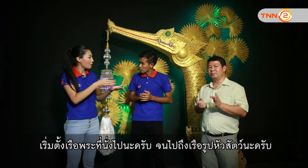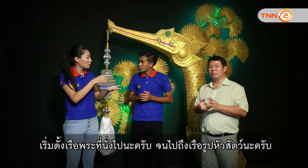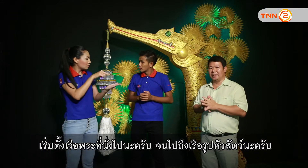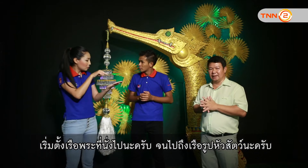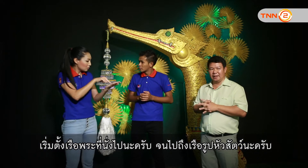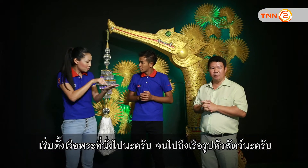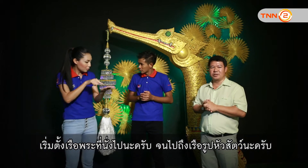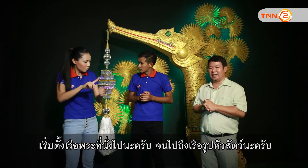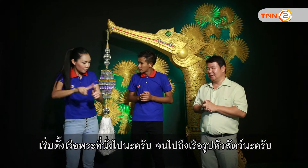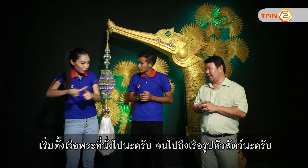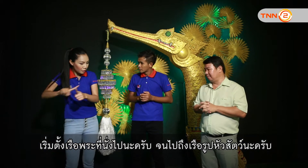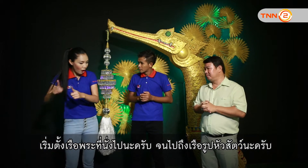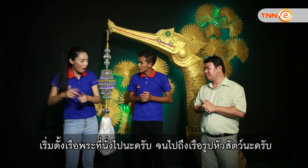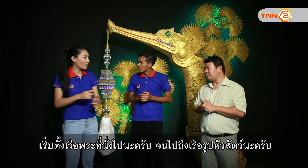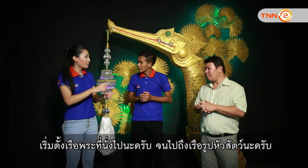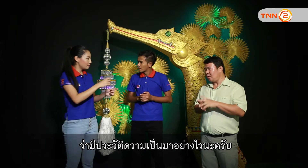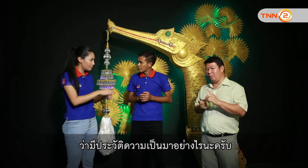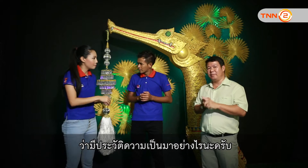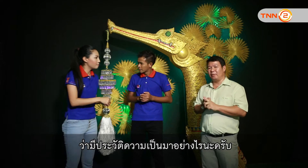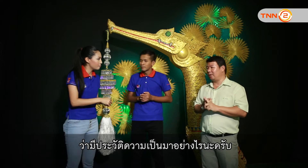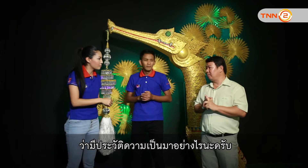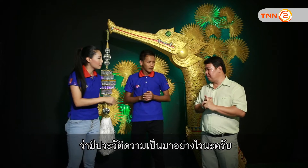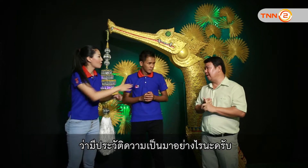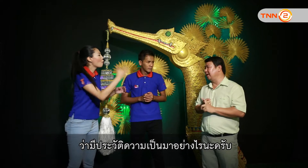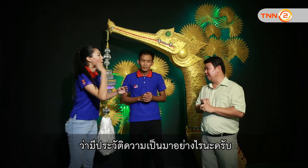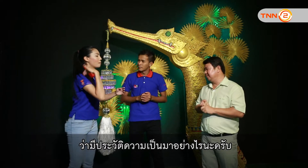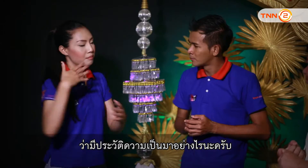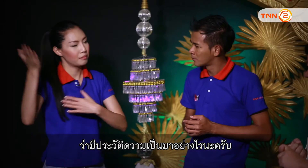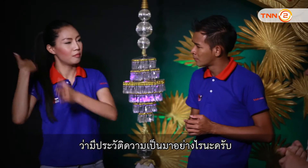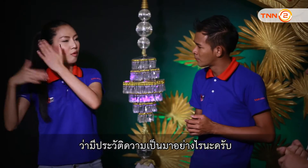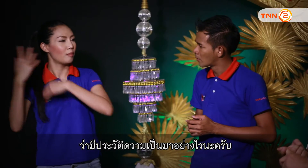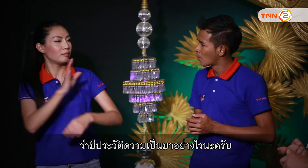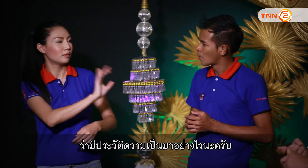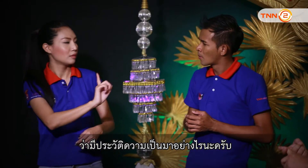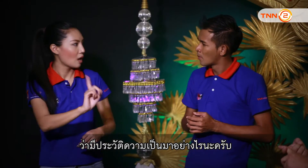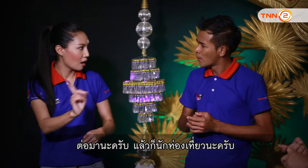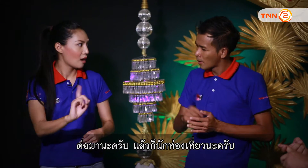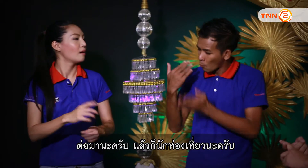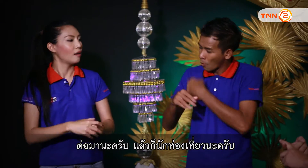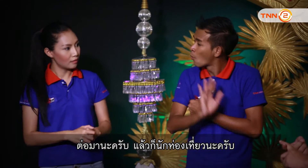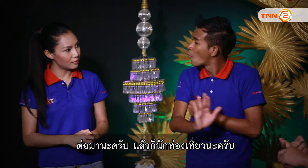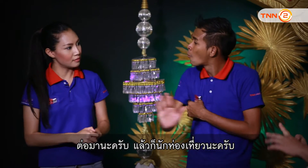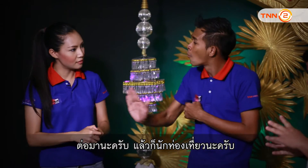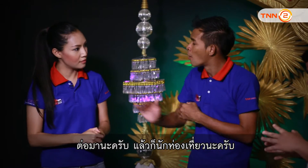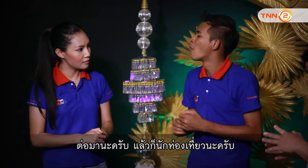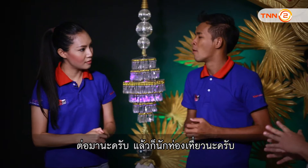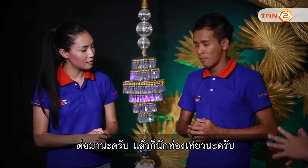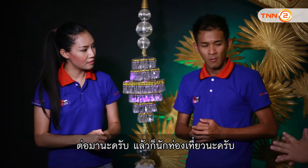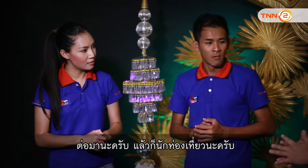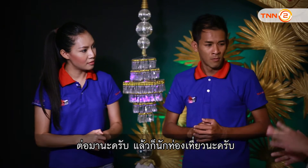ไปถึงเรือรูปหัวสัตว์นะครับว่ามีประวัติความเป็นมาอย่างไรนะครับแล้วก็ต่อมานะครับแล้วก็นักท่องเที่ยวนะครับก็จะเข้